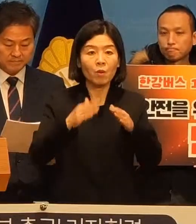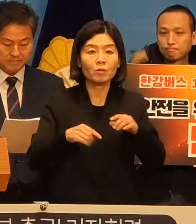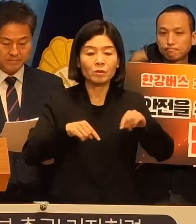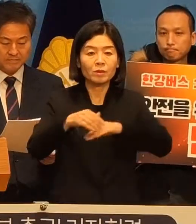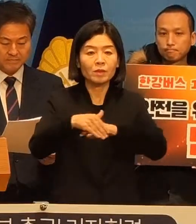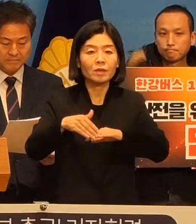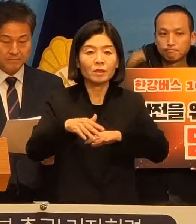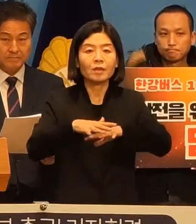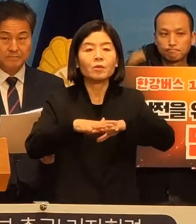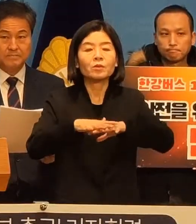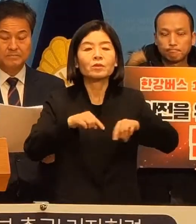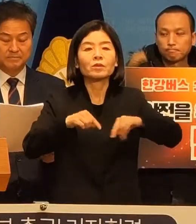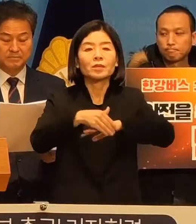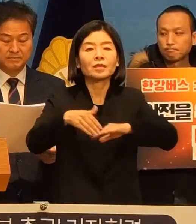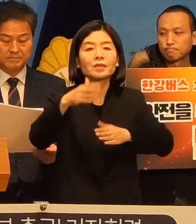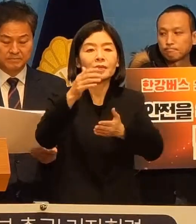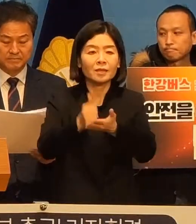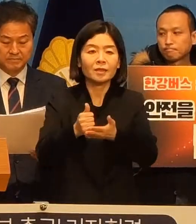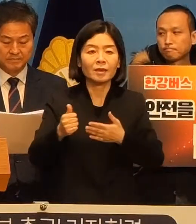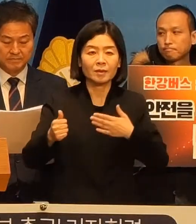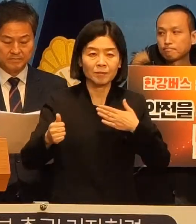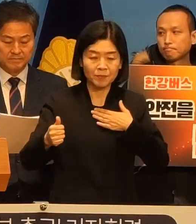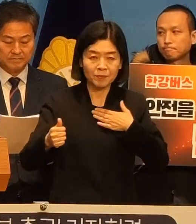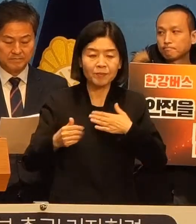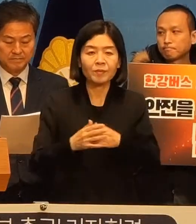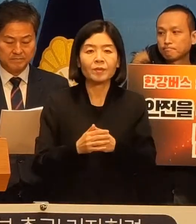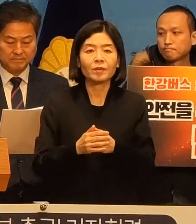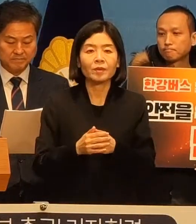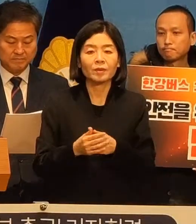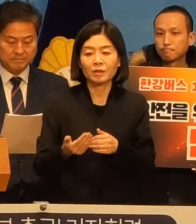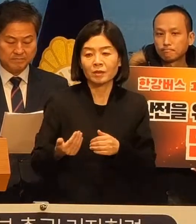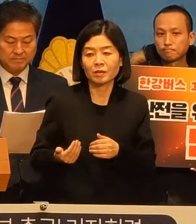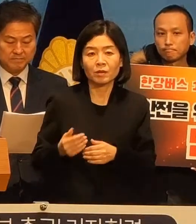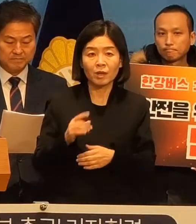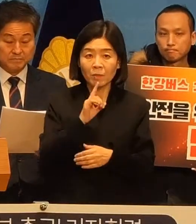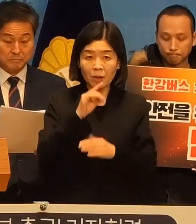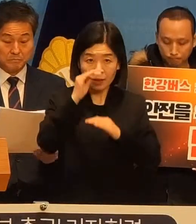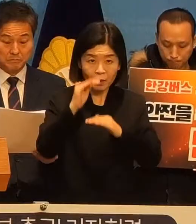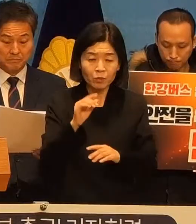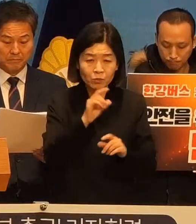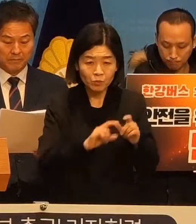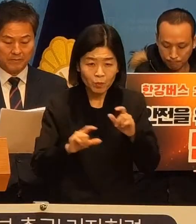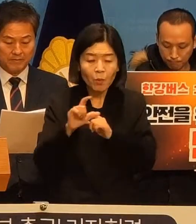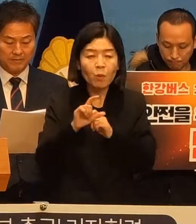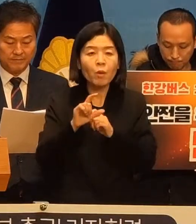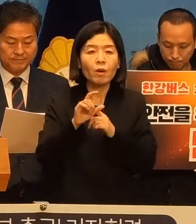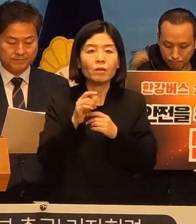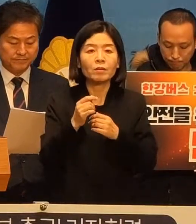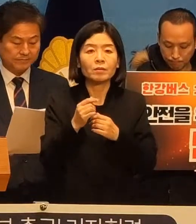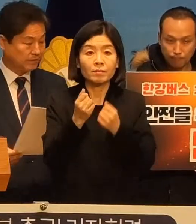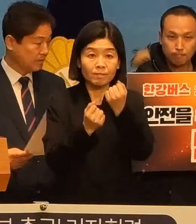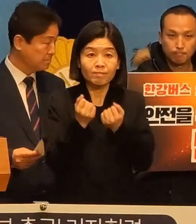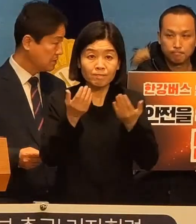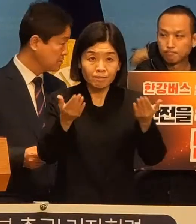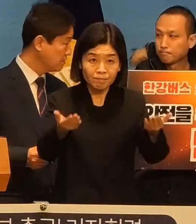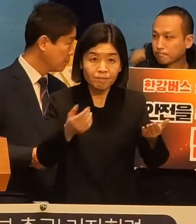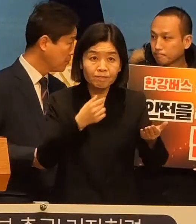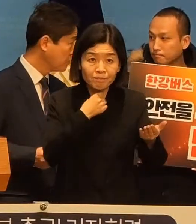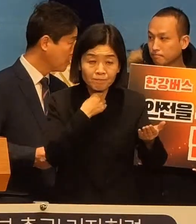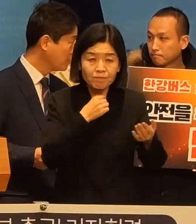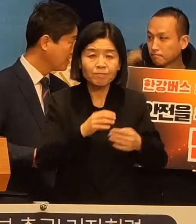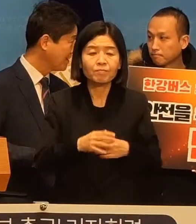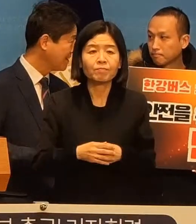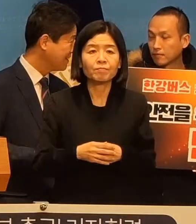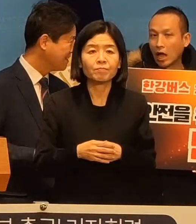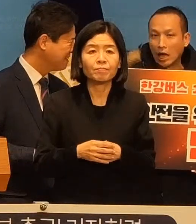있는 김상철이라고 합니다. 앞서 말씀해 주신 것에 대해서 조금 보완하는 내용을 한 가지만 말씀을 드리고 기자회견